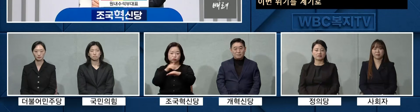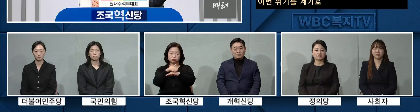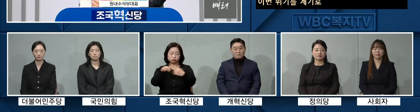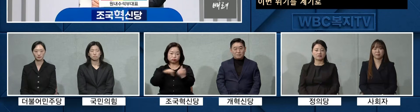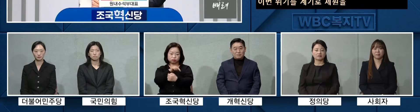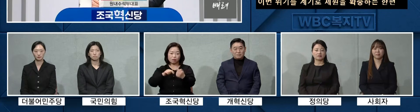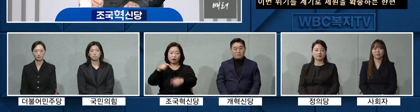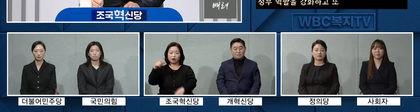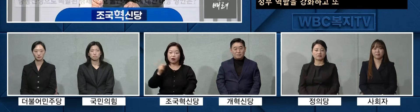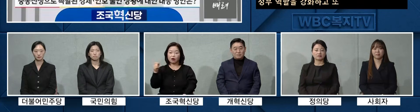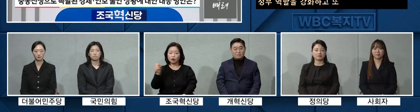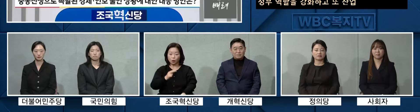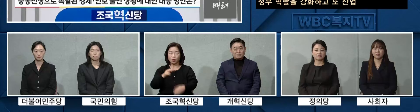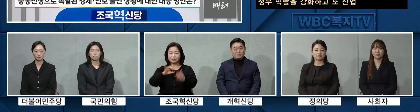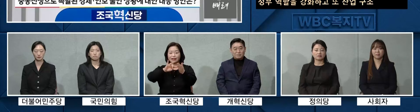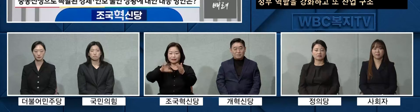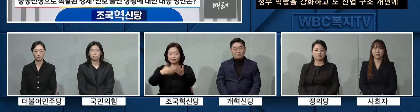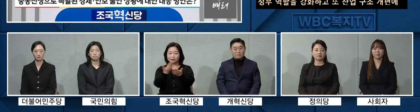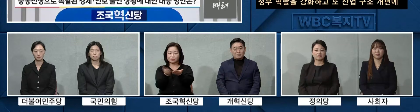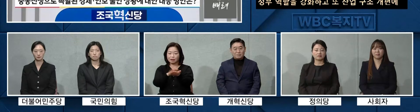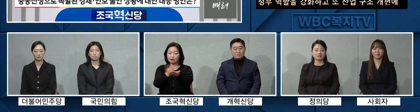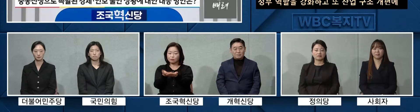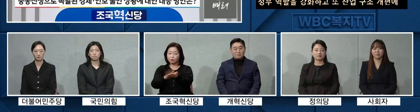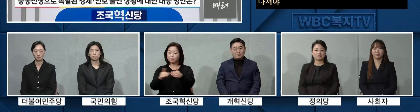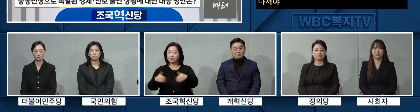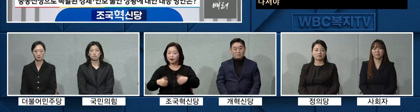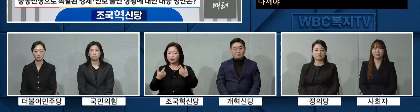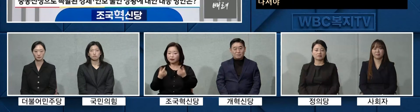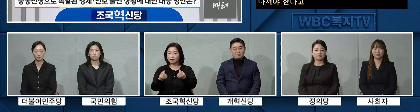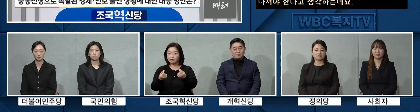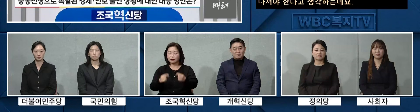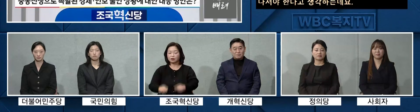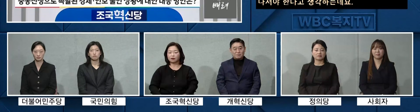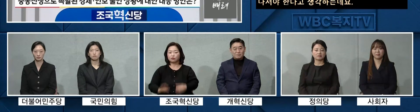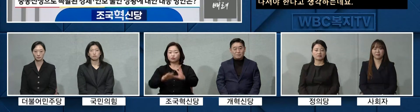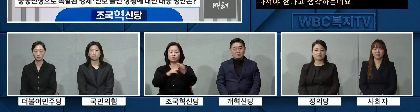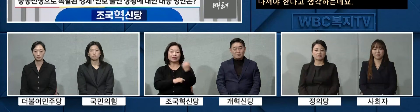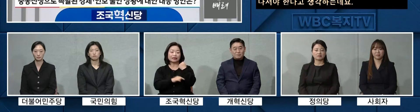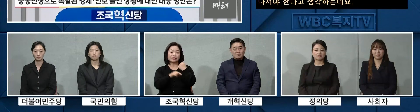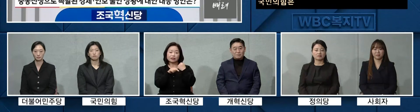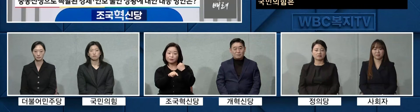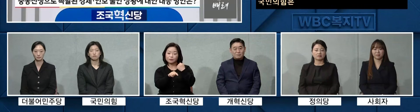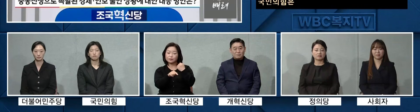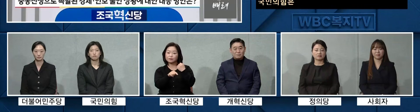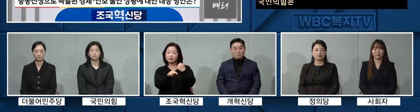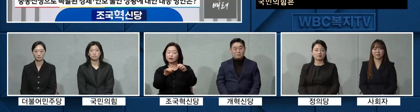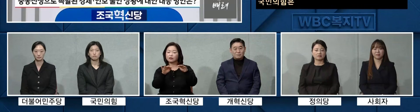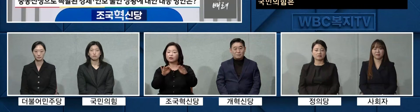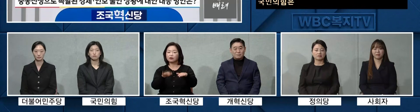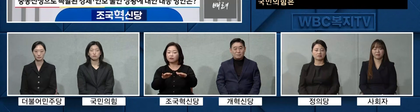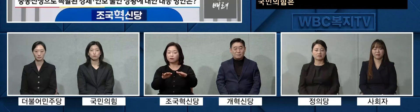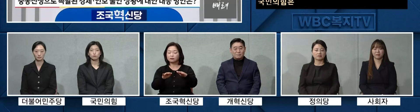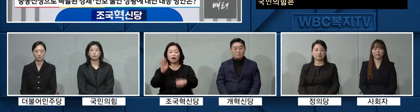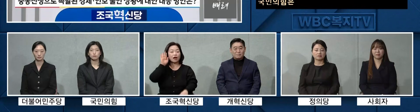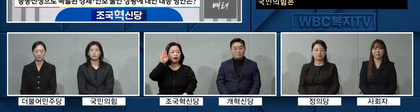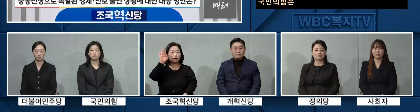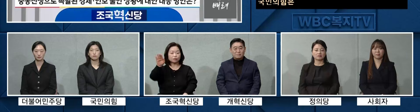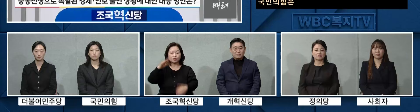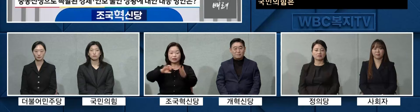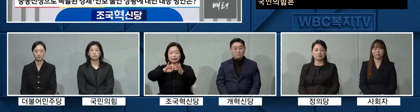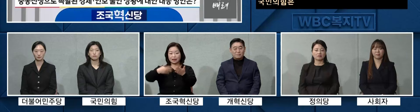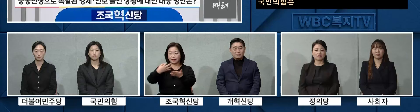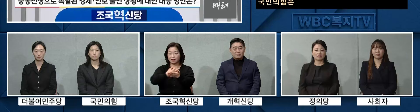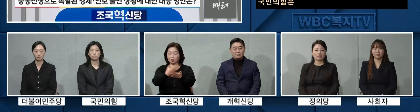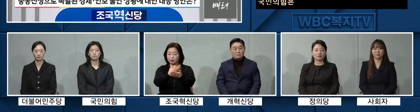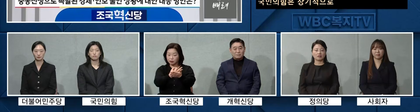구조 개편에 나서야 한다고 생각하는데요. 국민의힘은 이 장기적으로 세원 확충과 정부